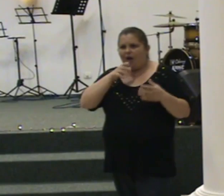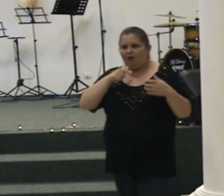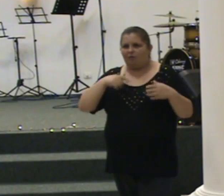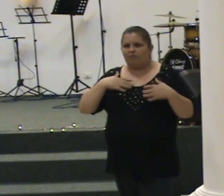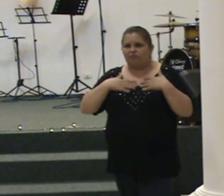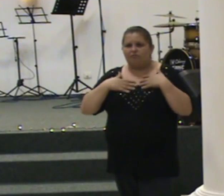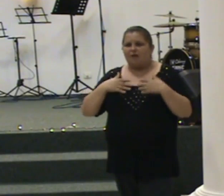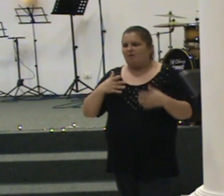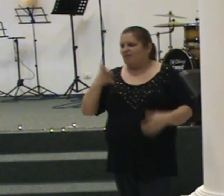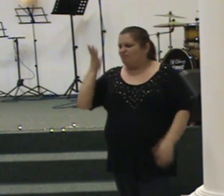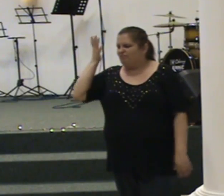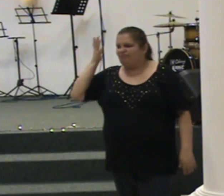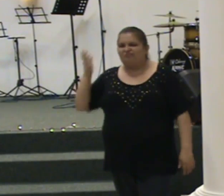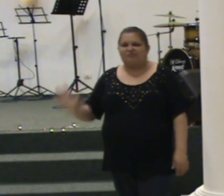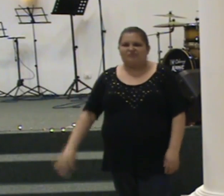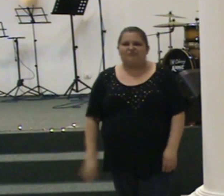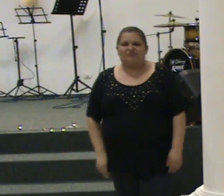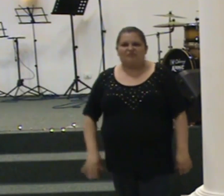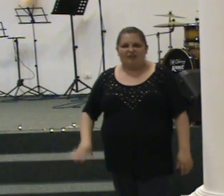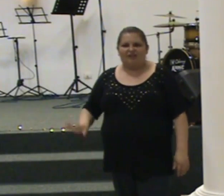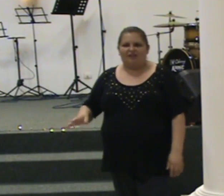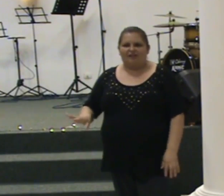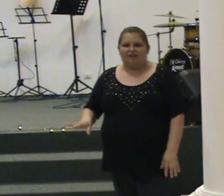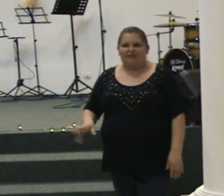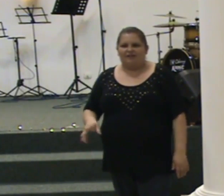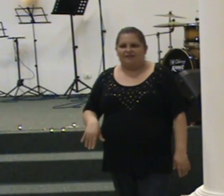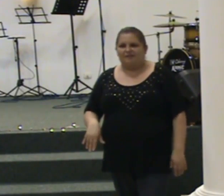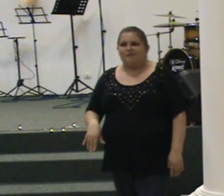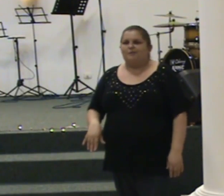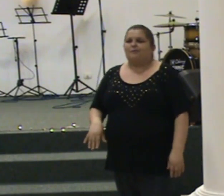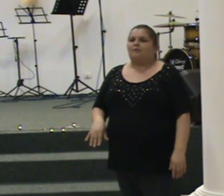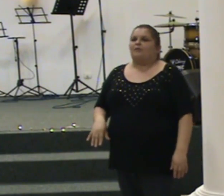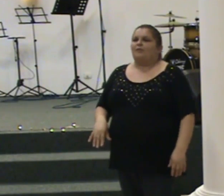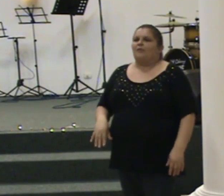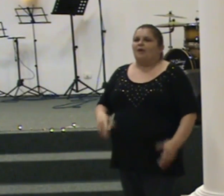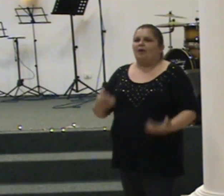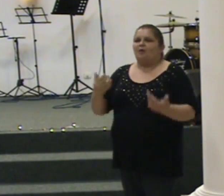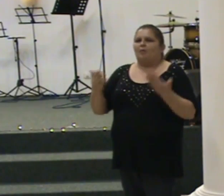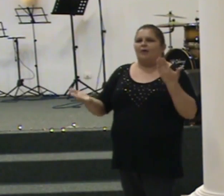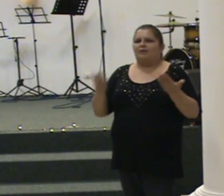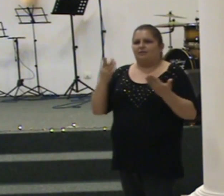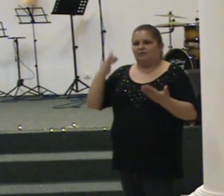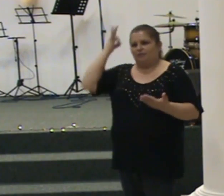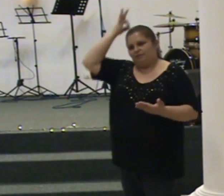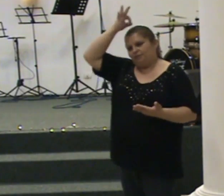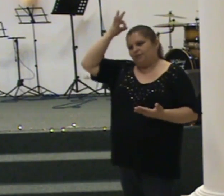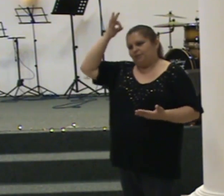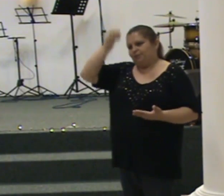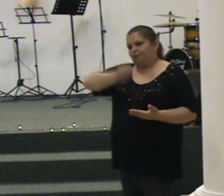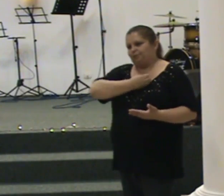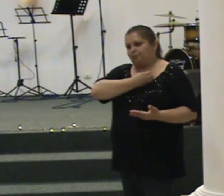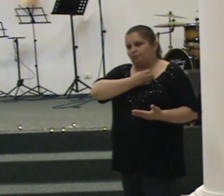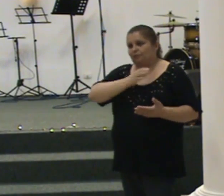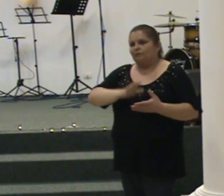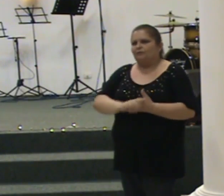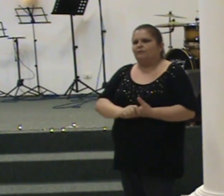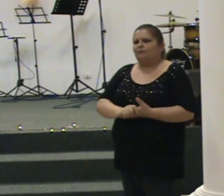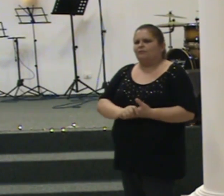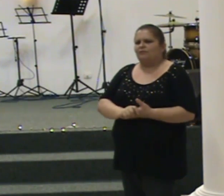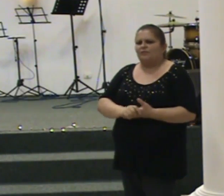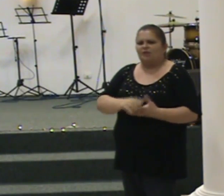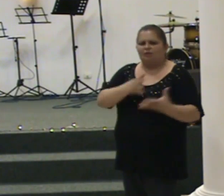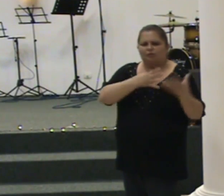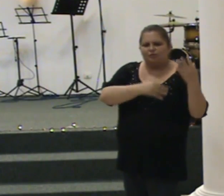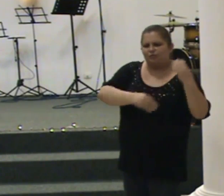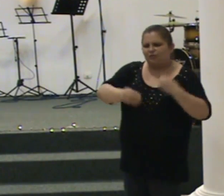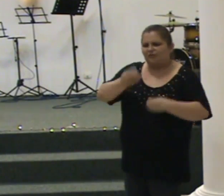mas é porque, eu estou falando da vida espiritual, né? Era comparado a isso. E aí, tinha os